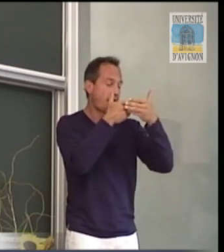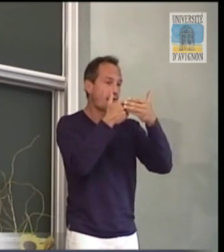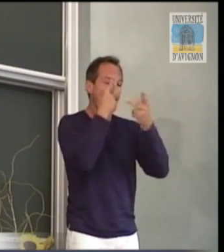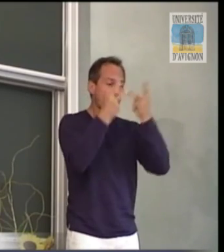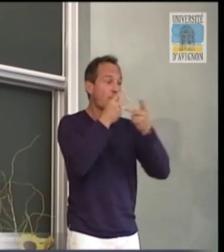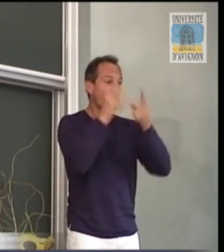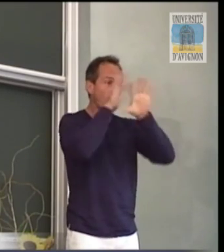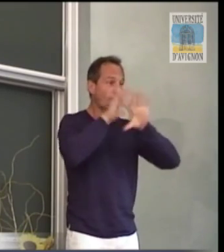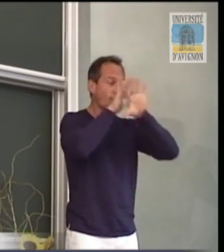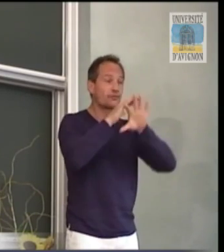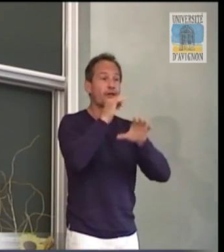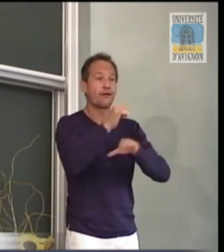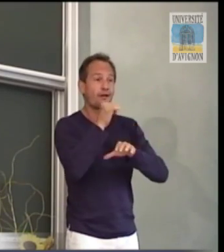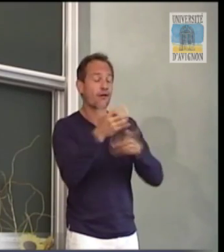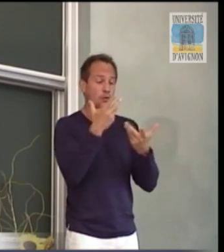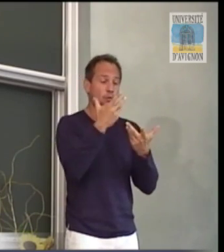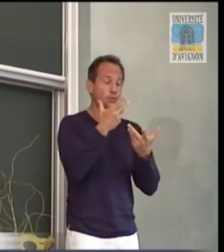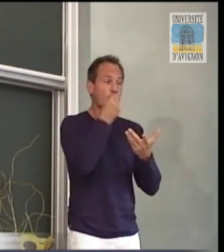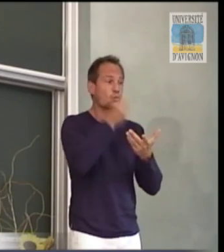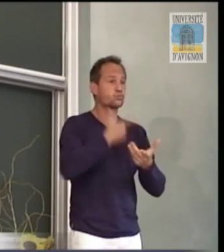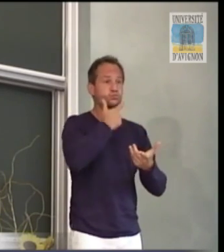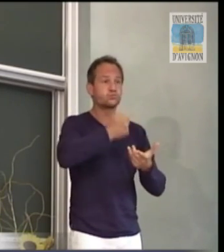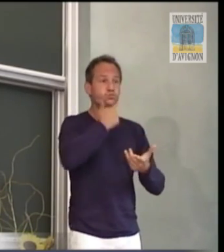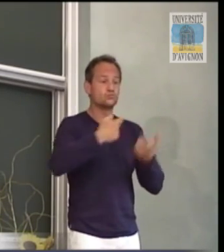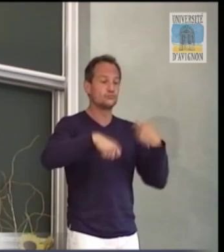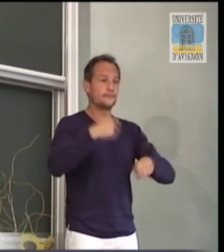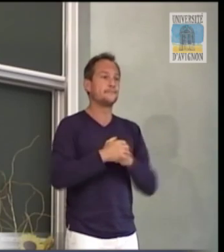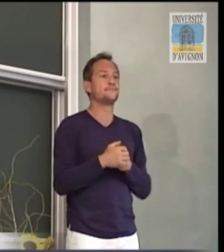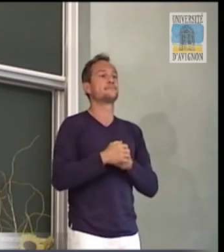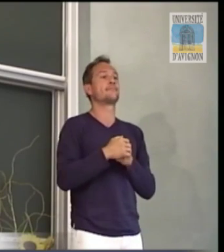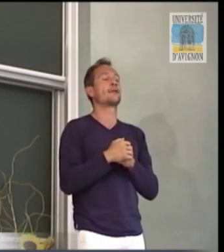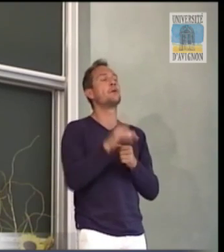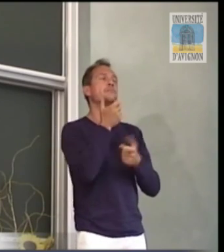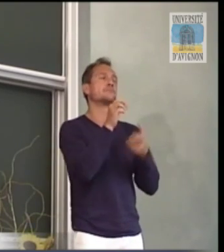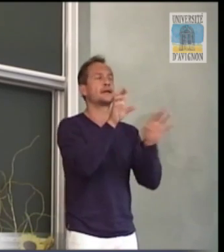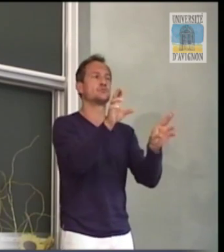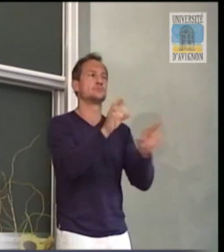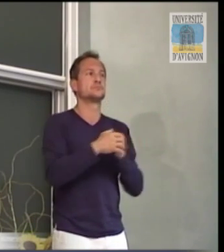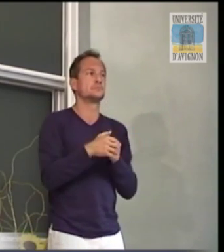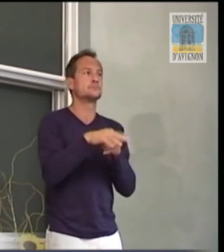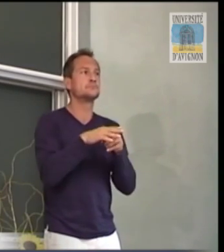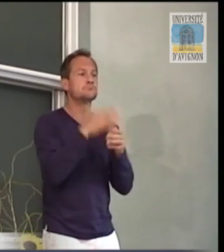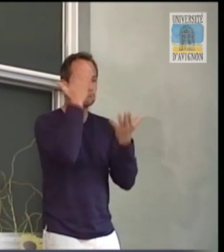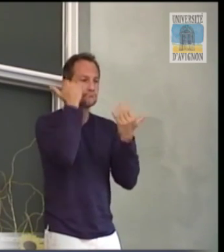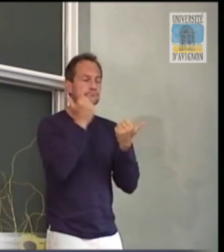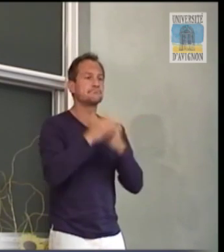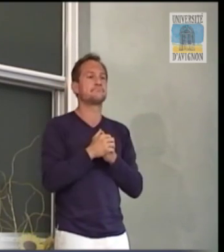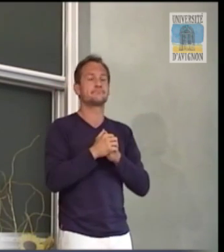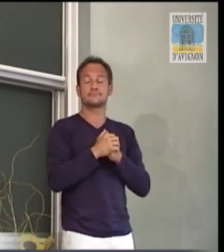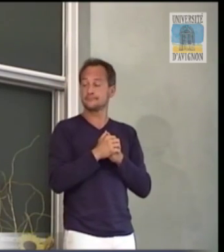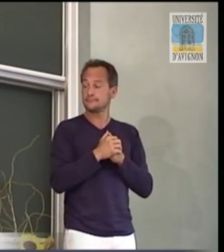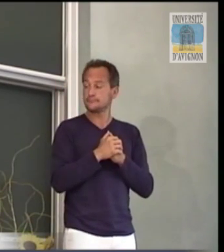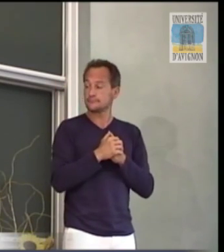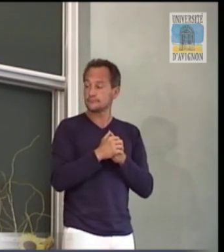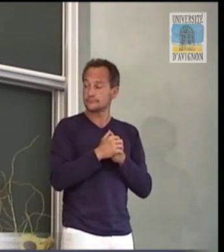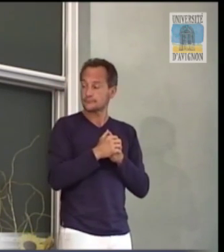rien. D'accord ? Il semblerait que finalement, ça n'est pas si certain que ça. On voit aussi des gens qui